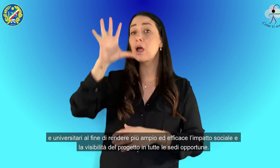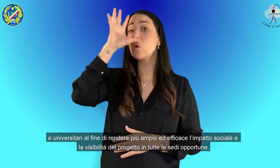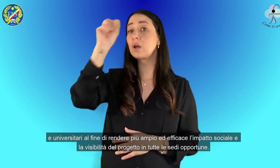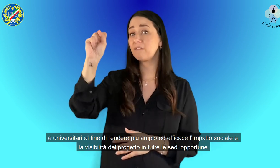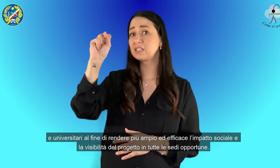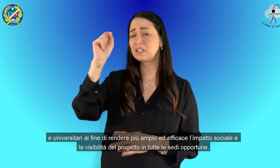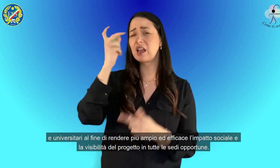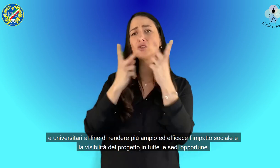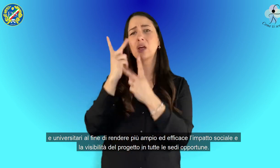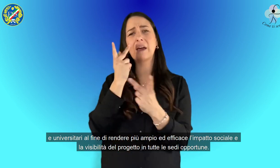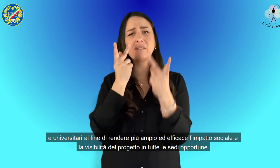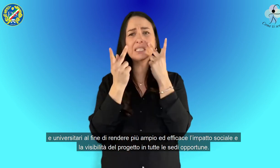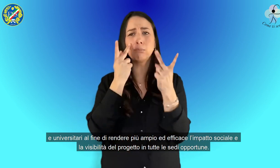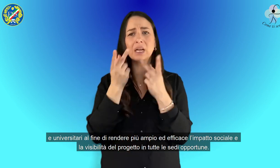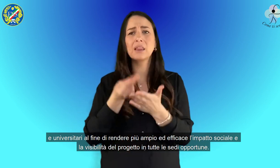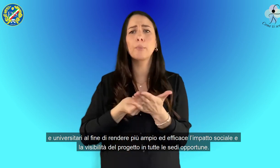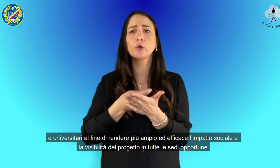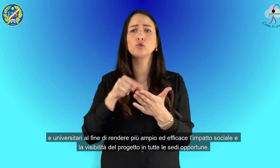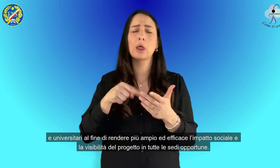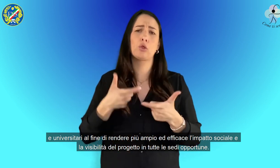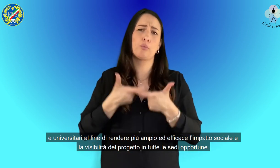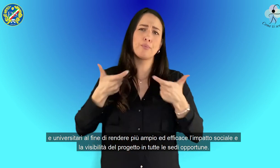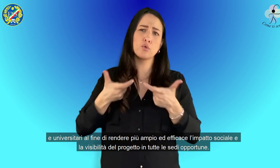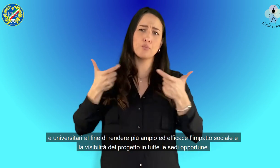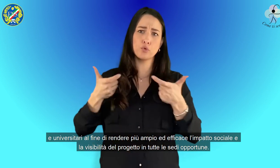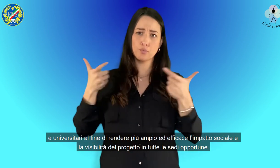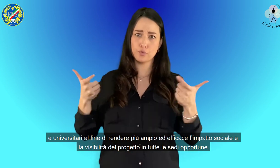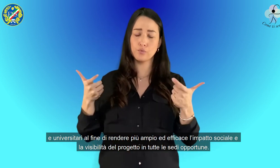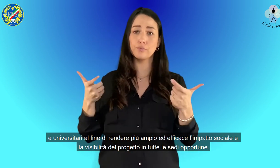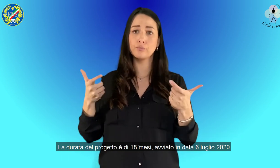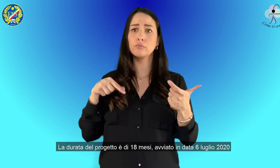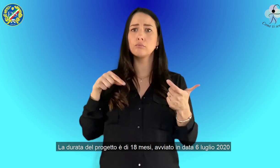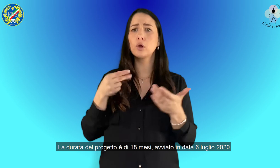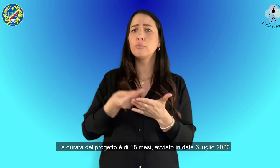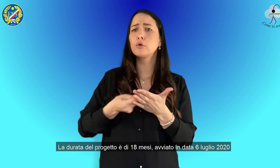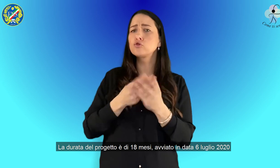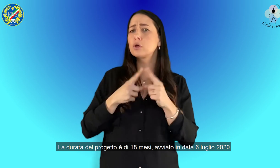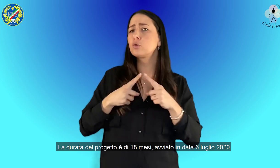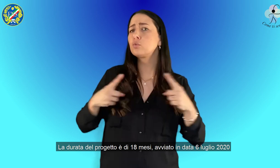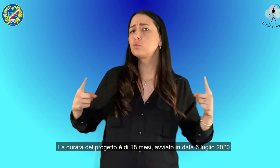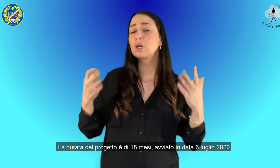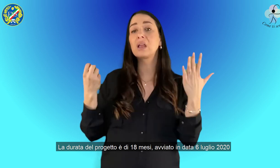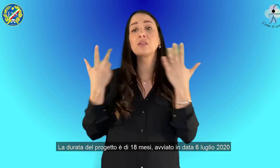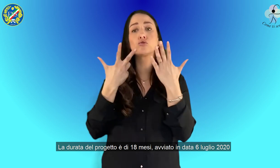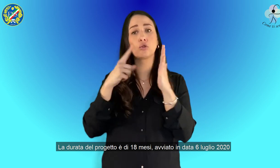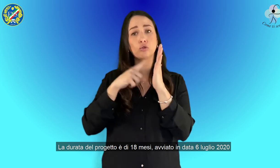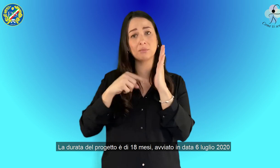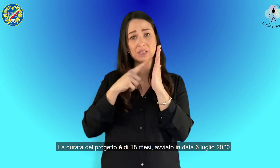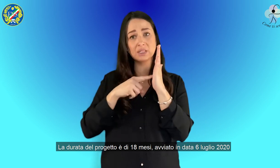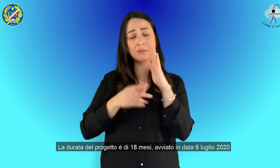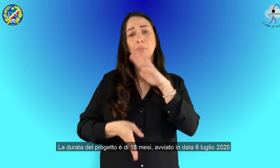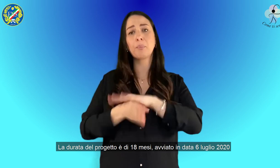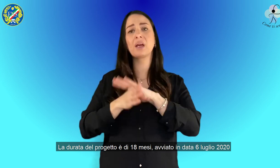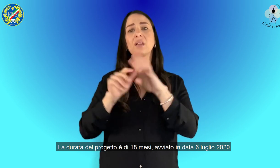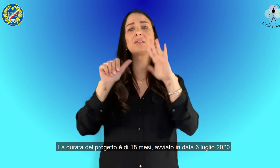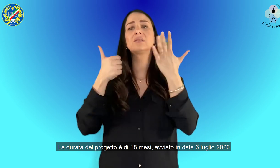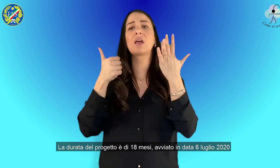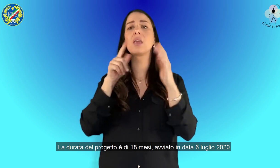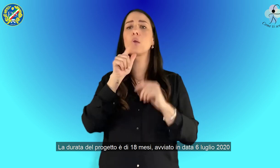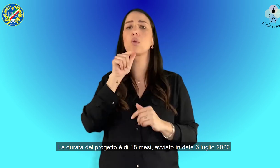sociale e la visibilità del progetto in tutte le sedi opportune. La durata del progetto è di 18 mesi, avviato in